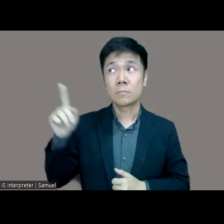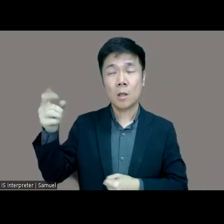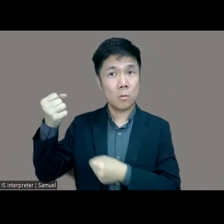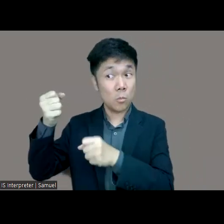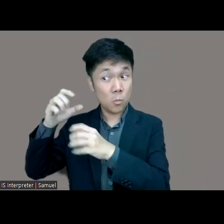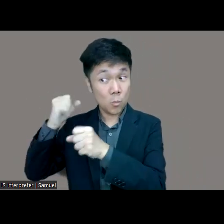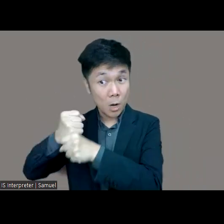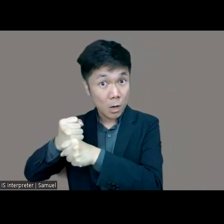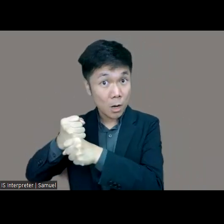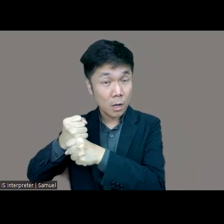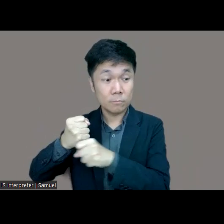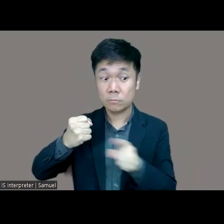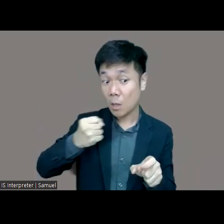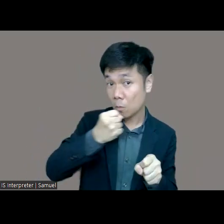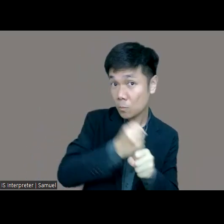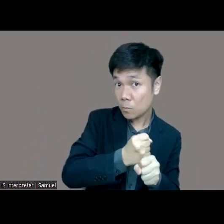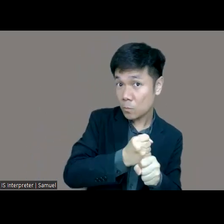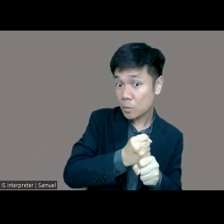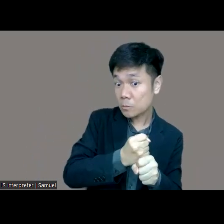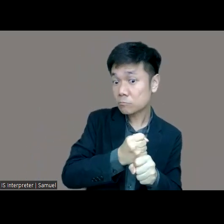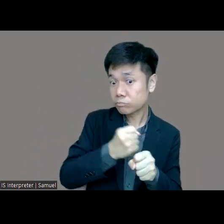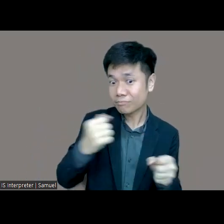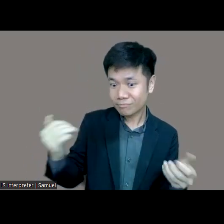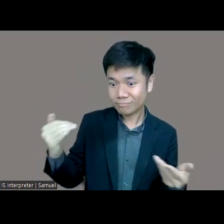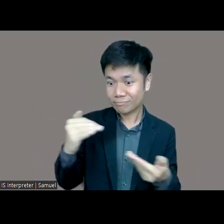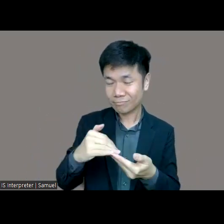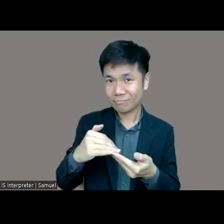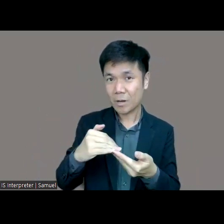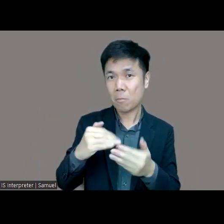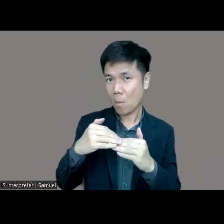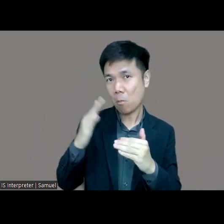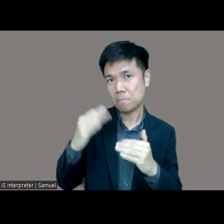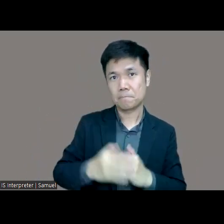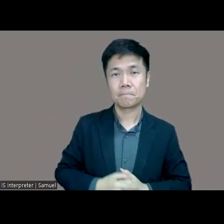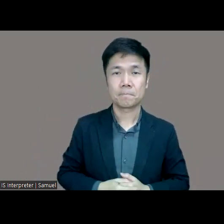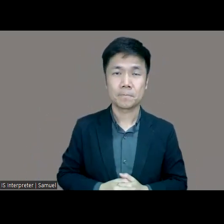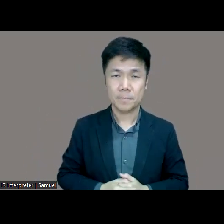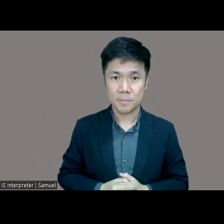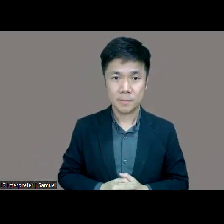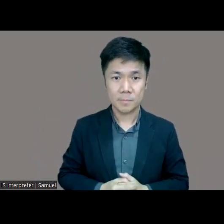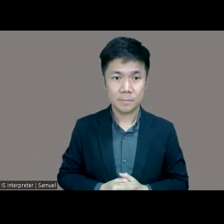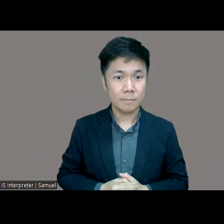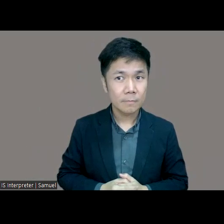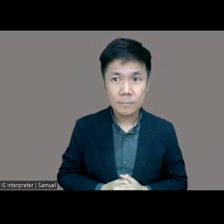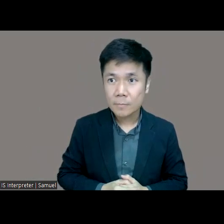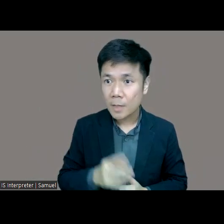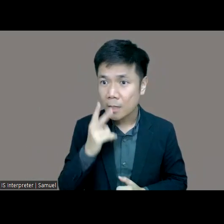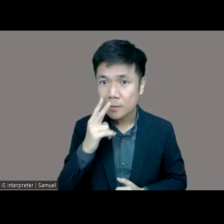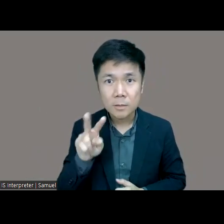comment un cas est géré. Je vais noter cela. Je voudrais